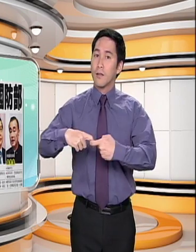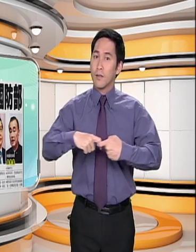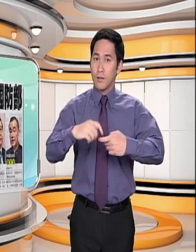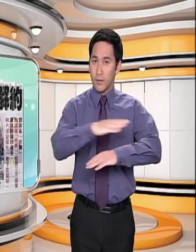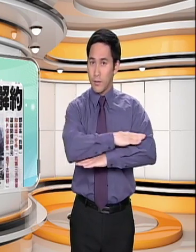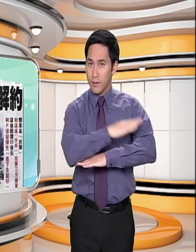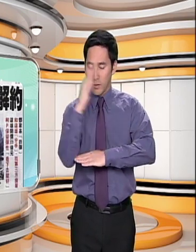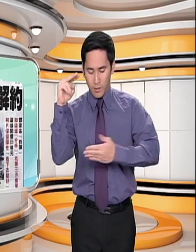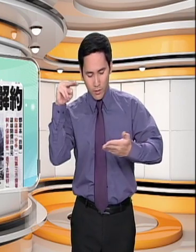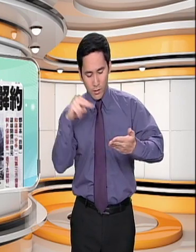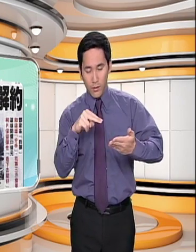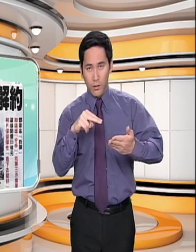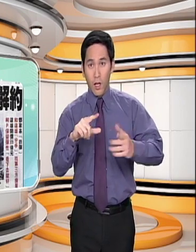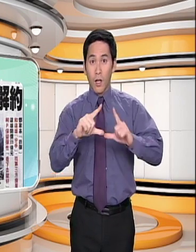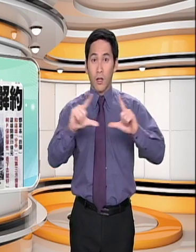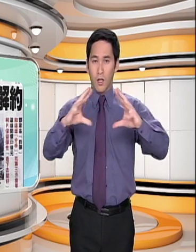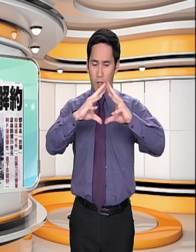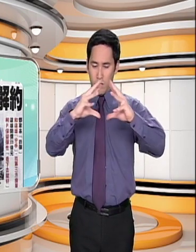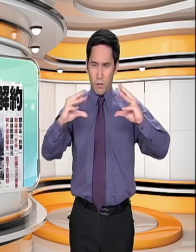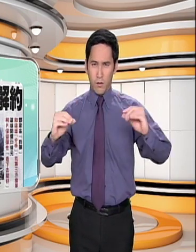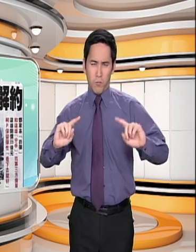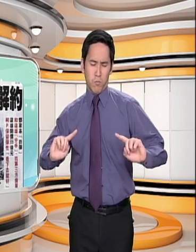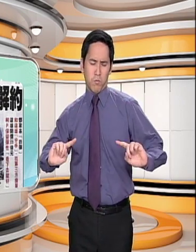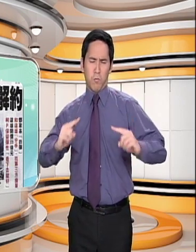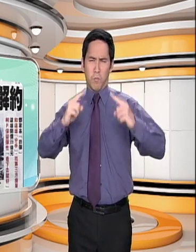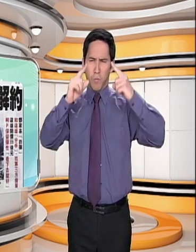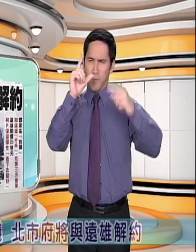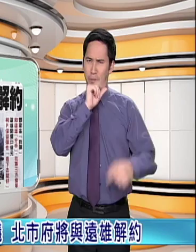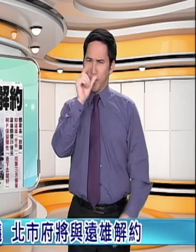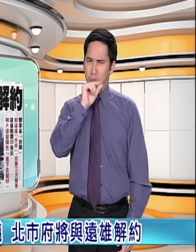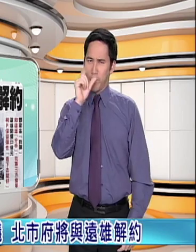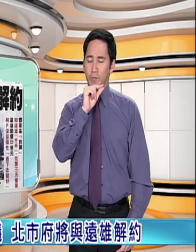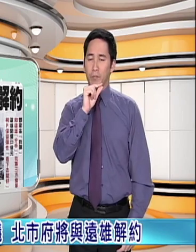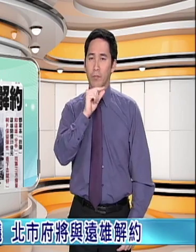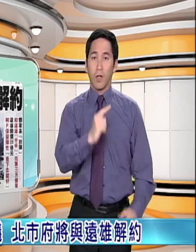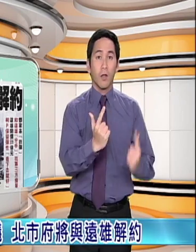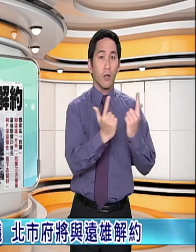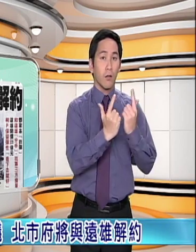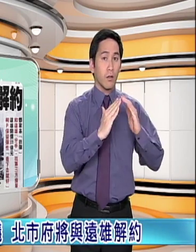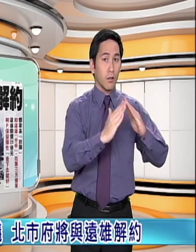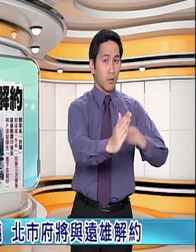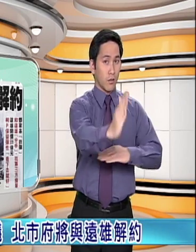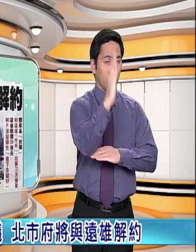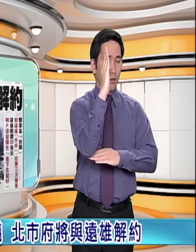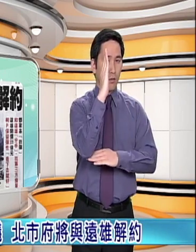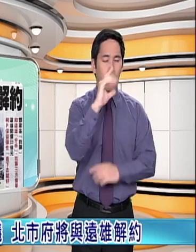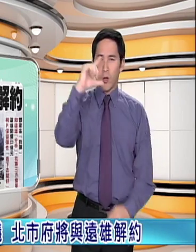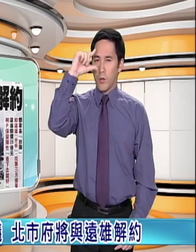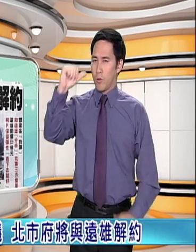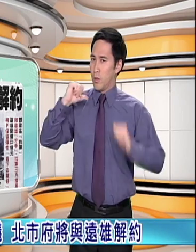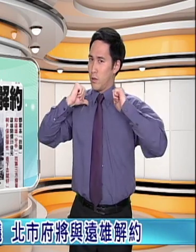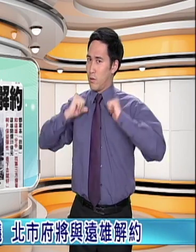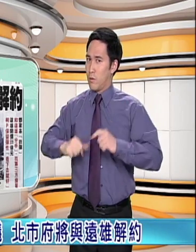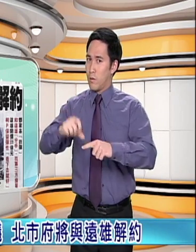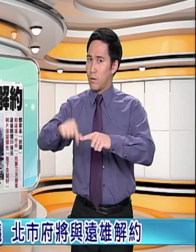再来看到联合报的头条是，大巨蛋争议，台北市政府和远雄达成了解约的共